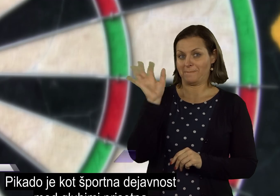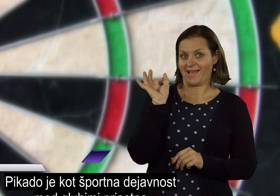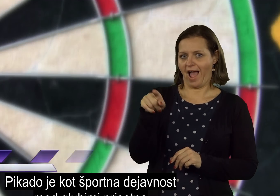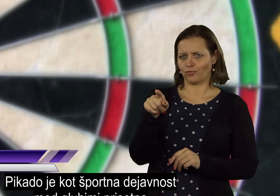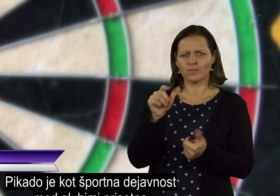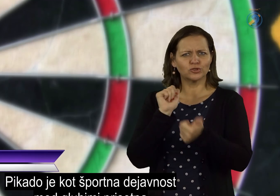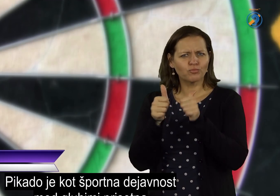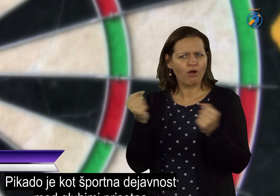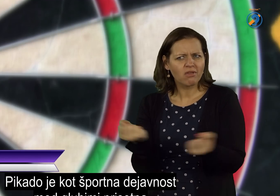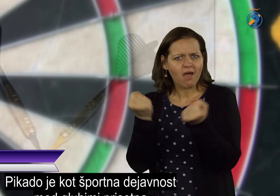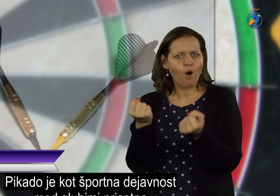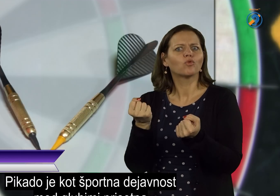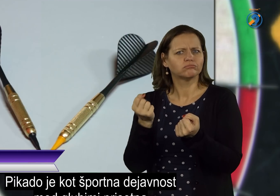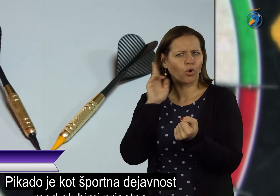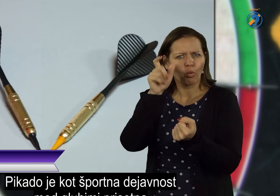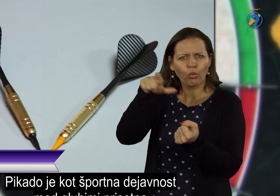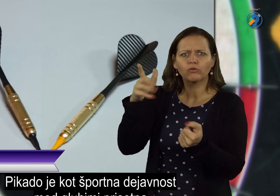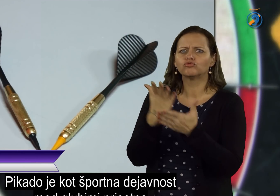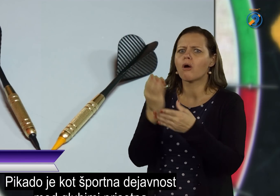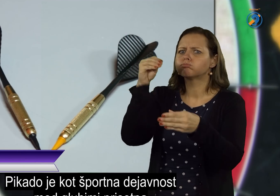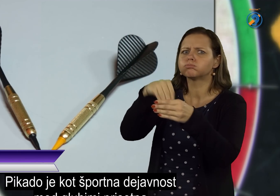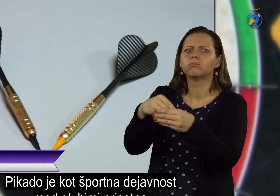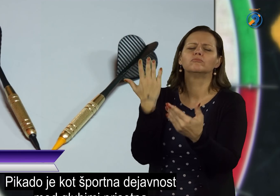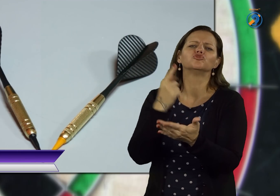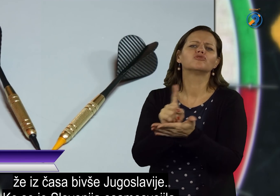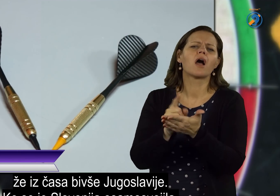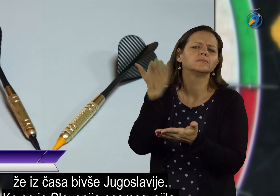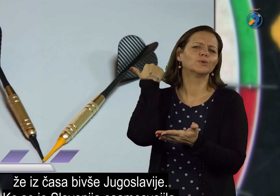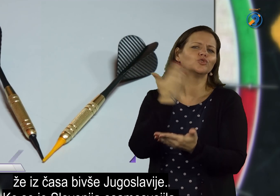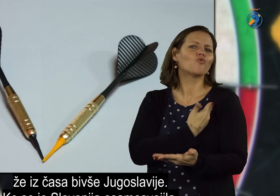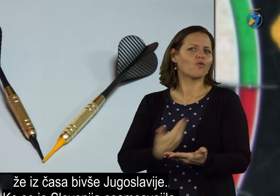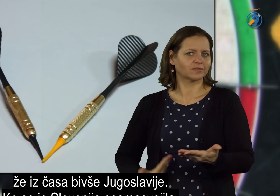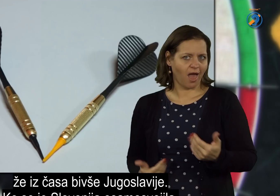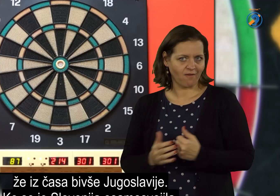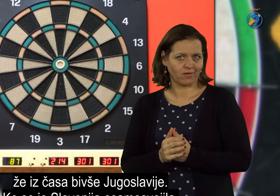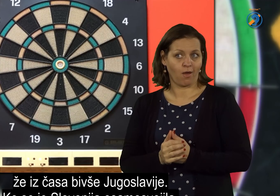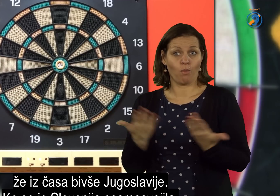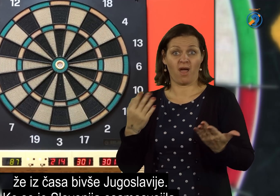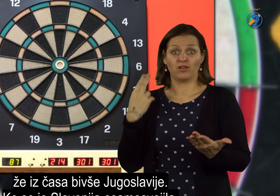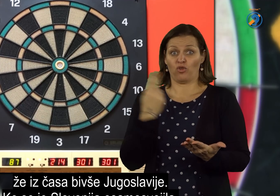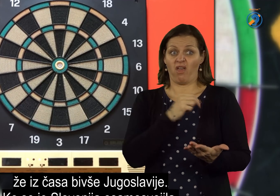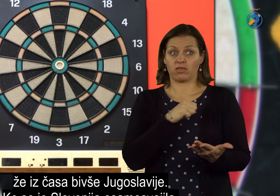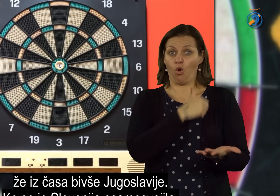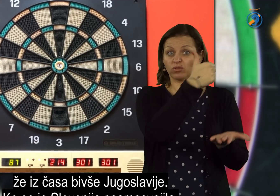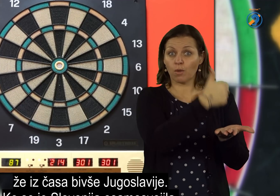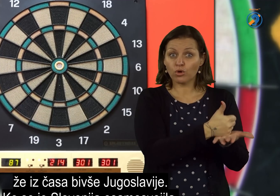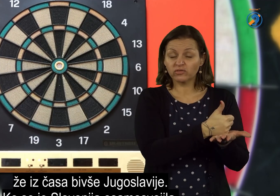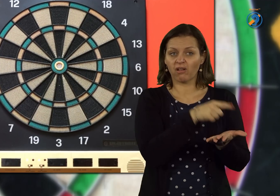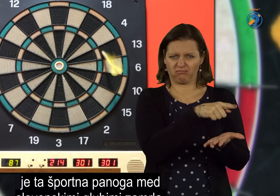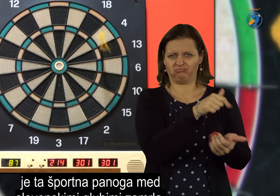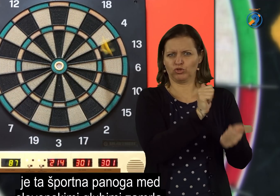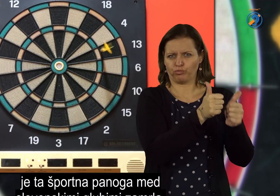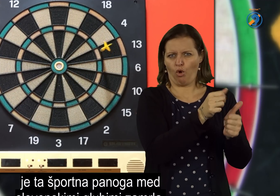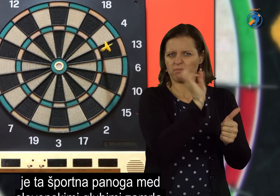Pikado je kot športna dejavnost med gluhimi prisotna že iz časa bivše Jugoslavije. Ko se je Slovenija osamosvojila, je